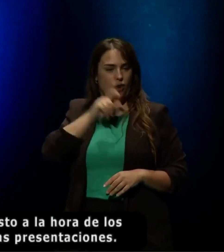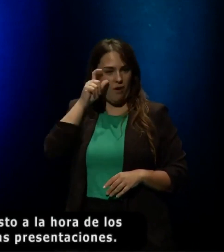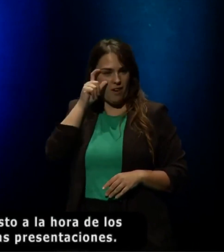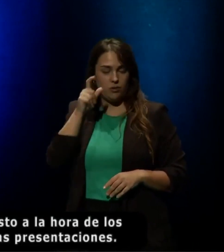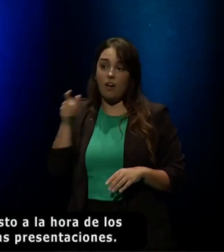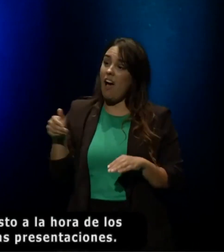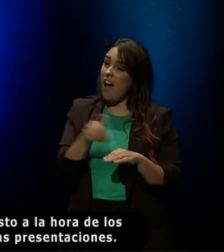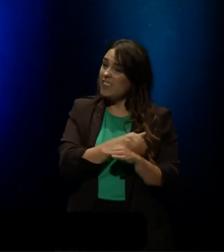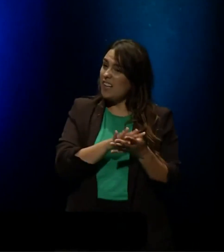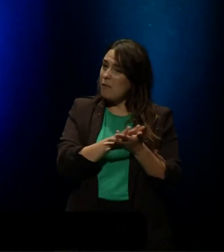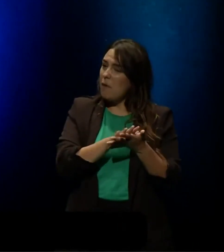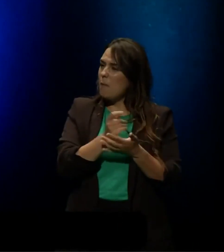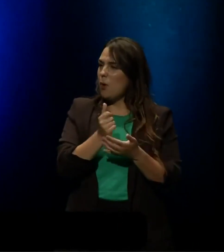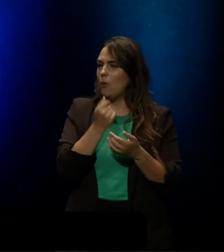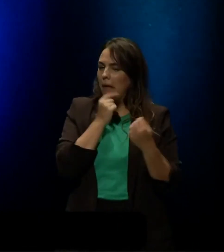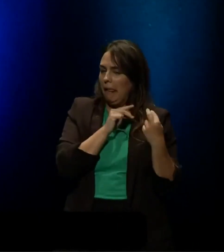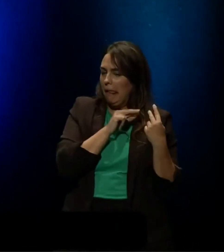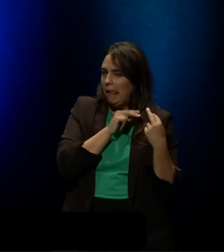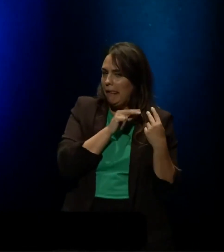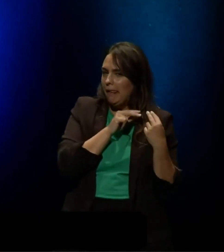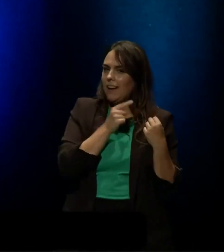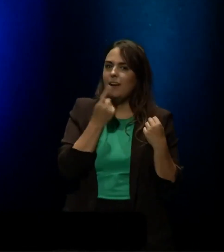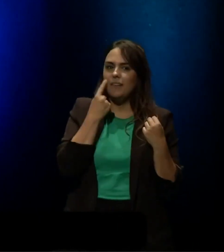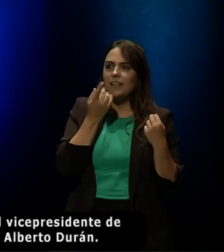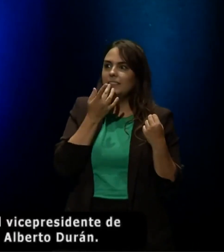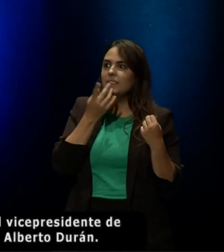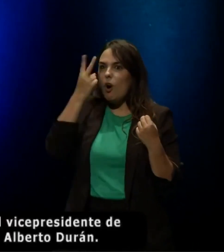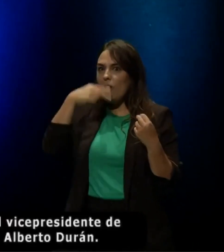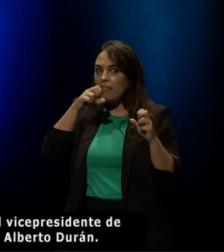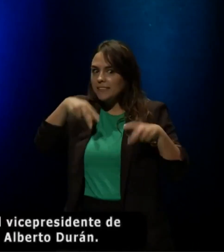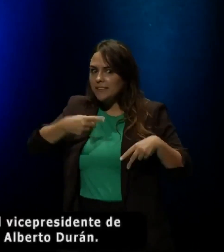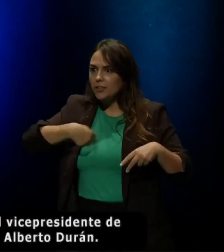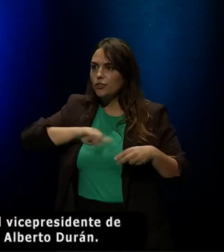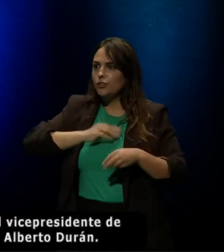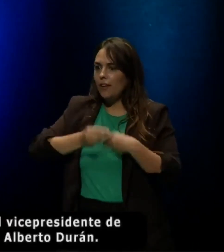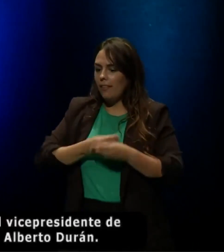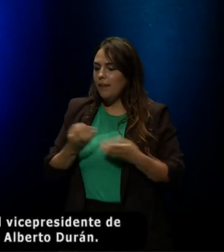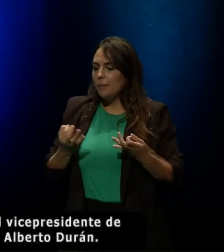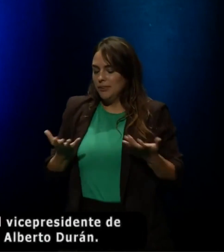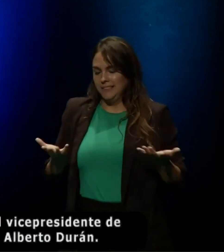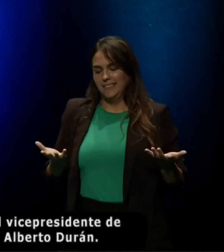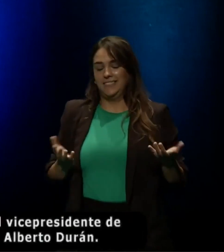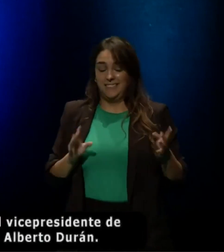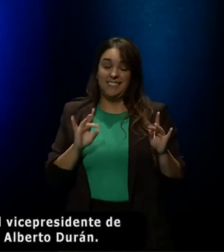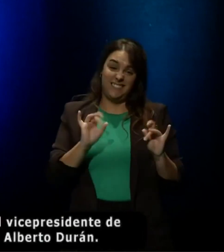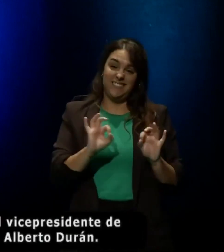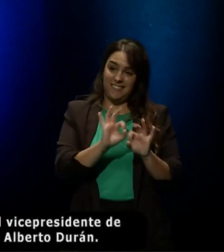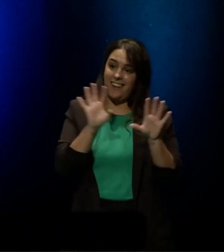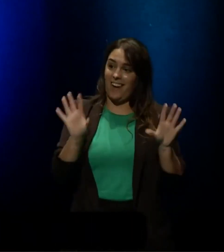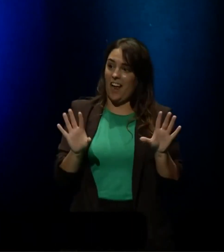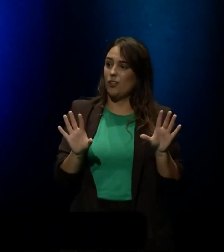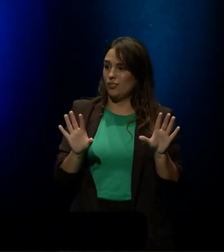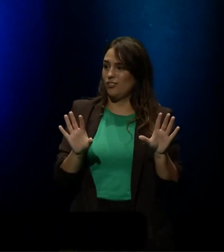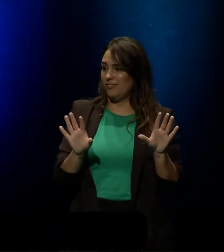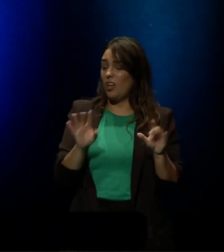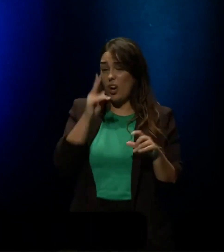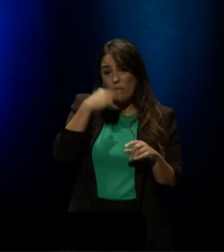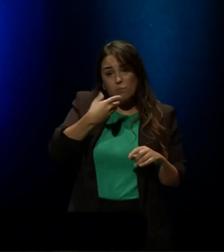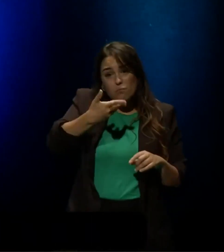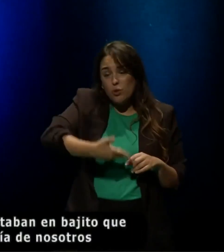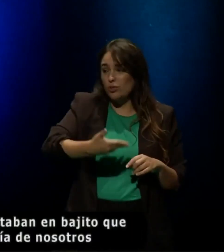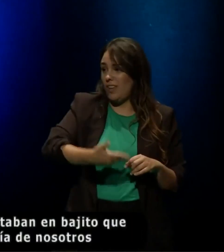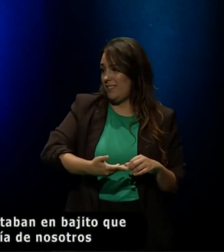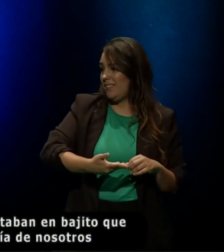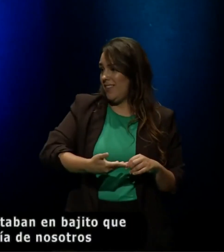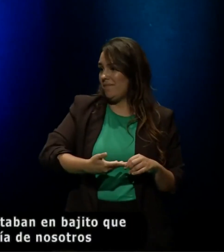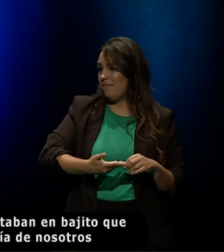Antes comentaban así en bajito, ¿qué sería de nosotros sin la ONCE? claro, es importante que